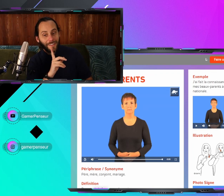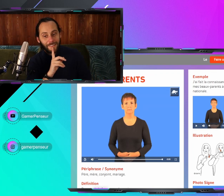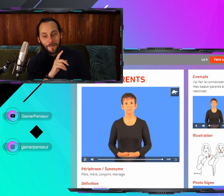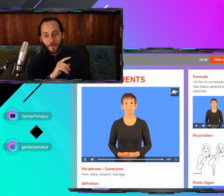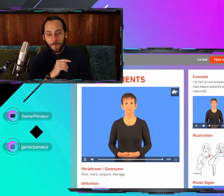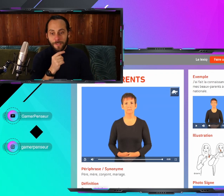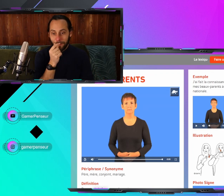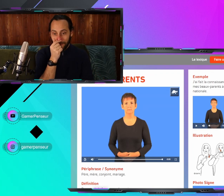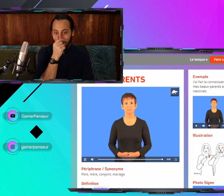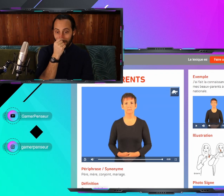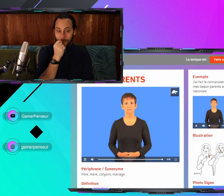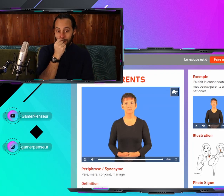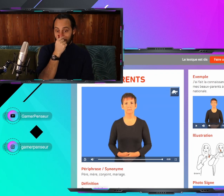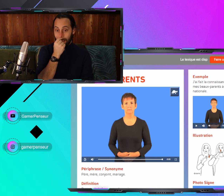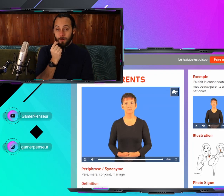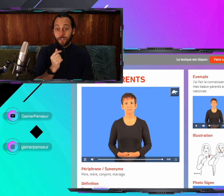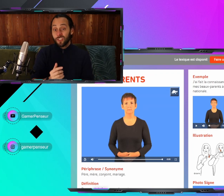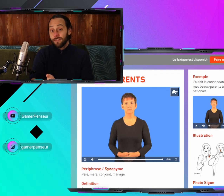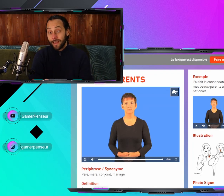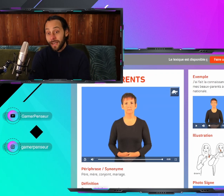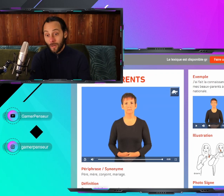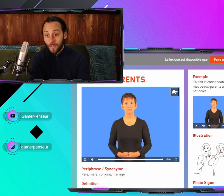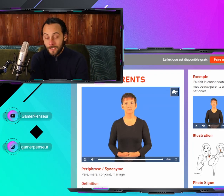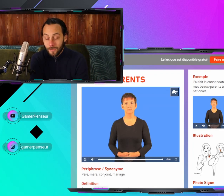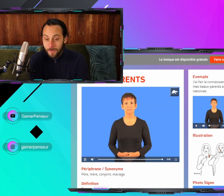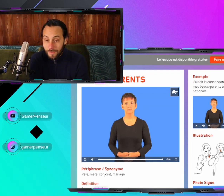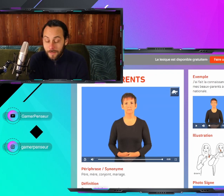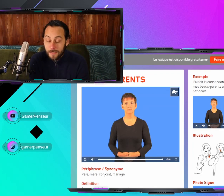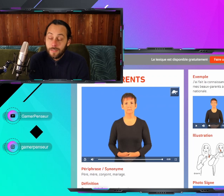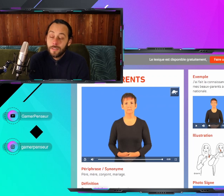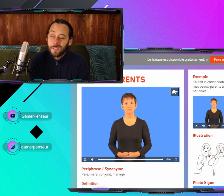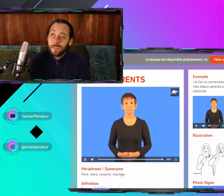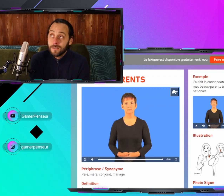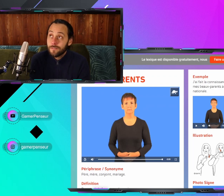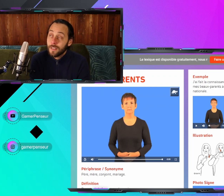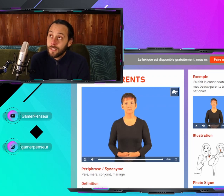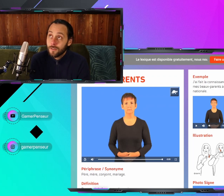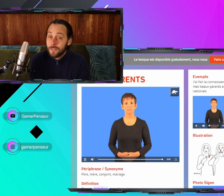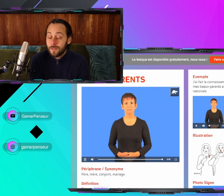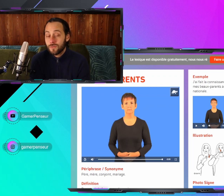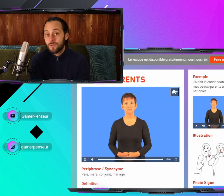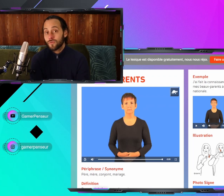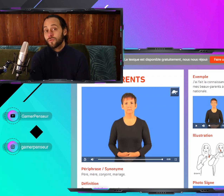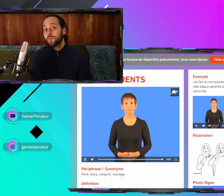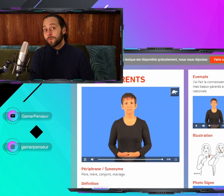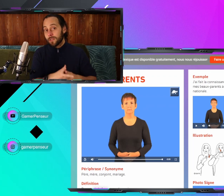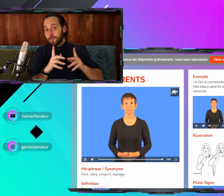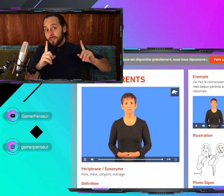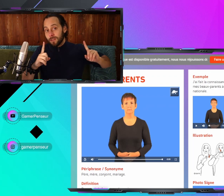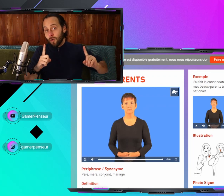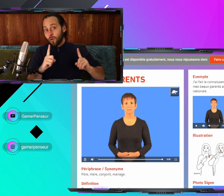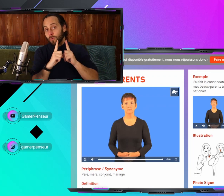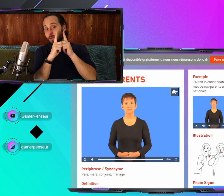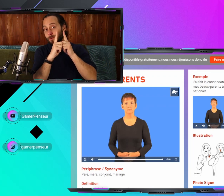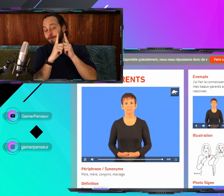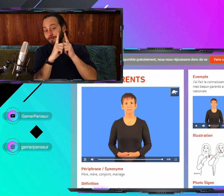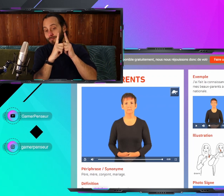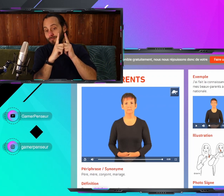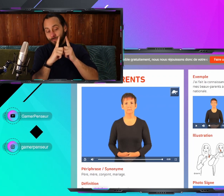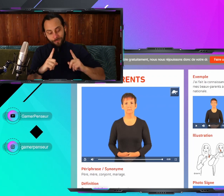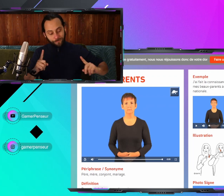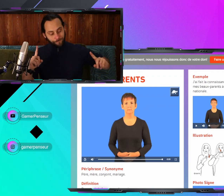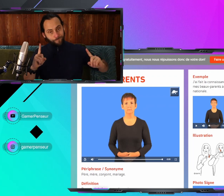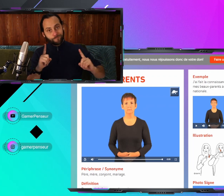Alors là, ça va être plus compliqué. Alors, j'ai fait la connaissance. Faire la connaissance, je suppose qu'ils vont signer rencontre.